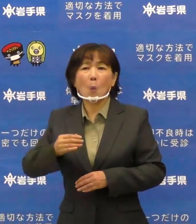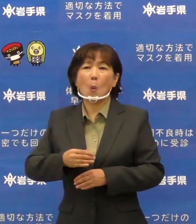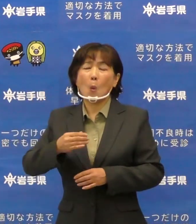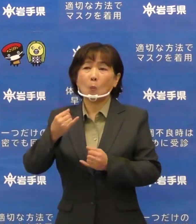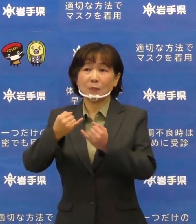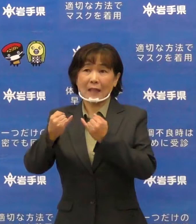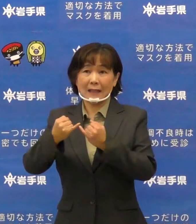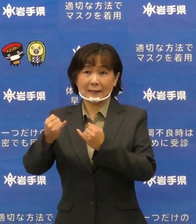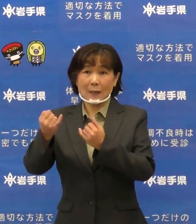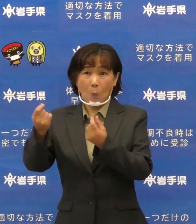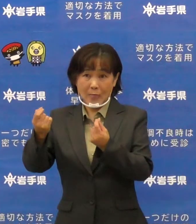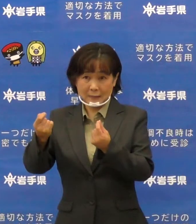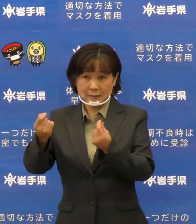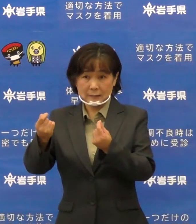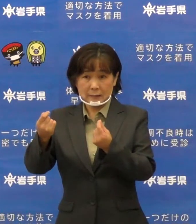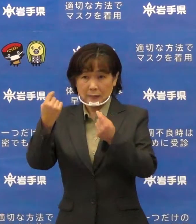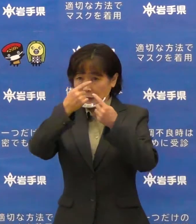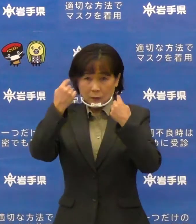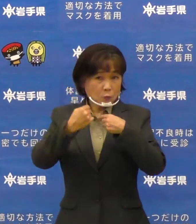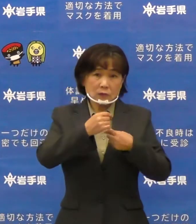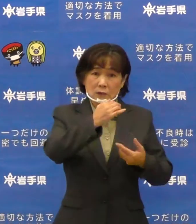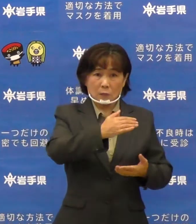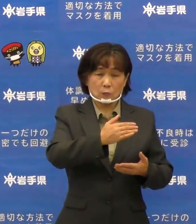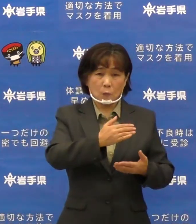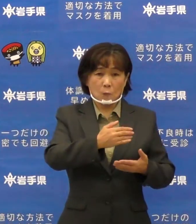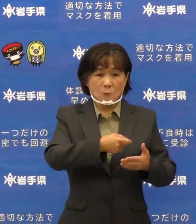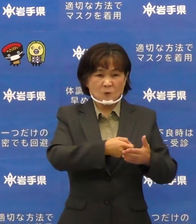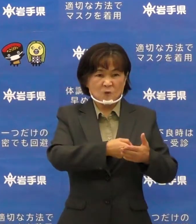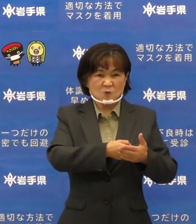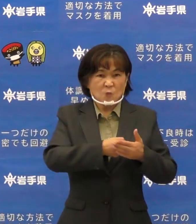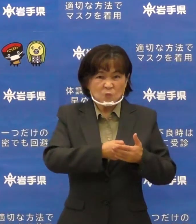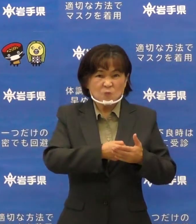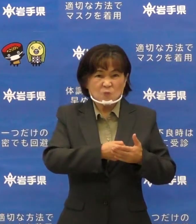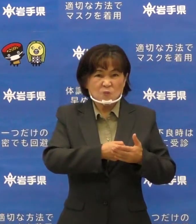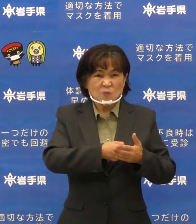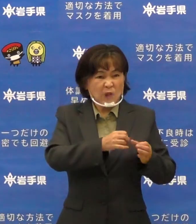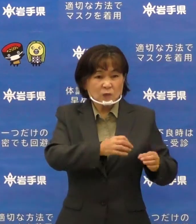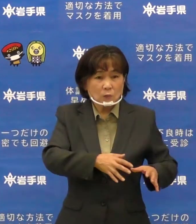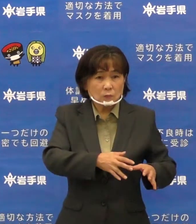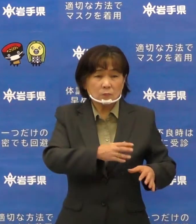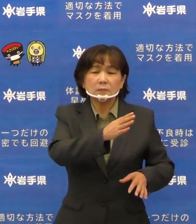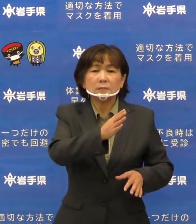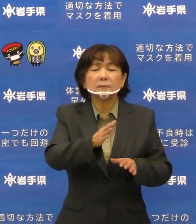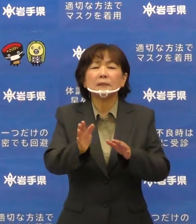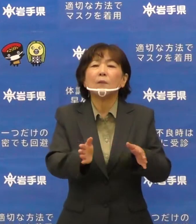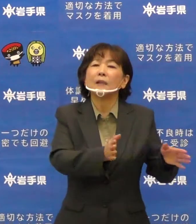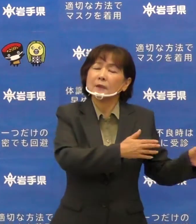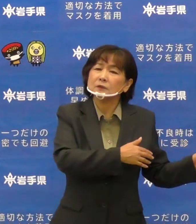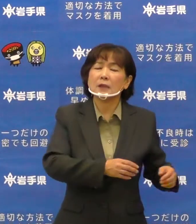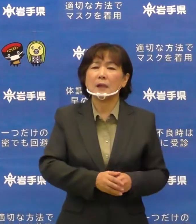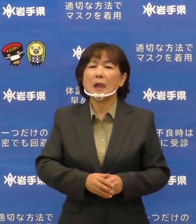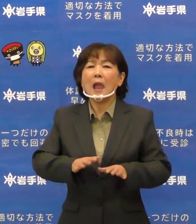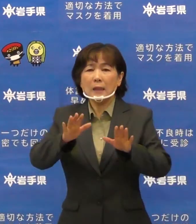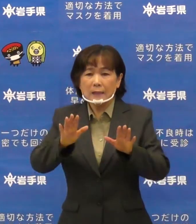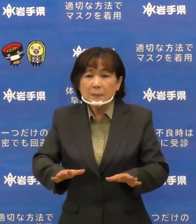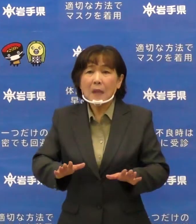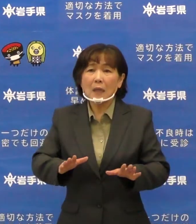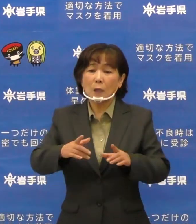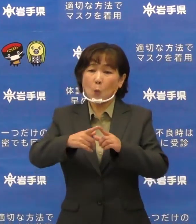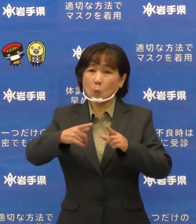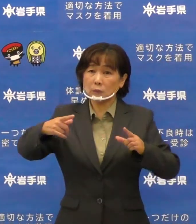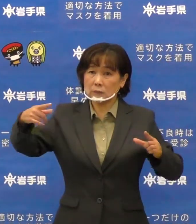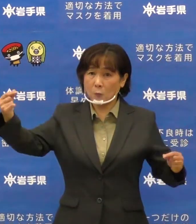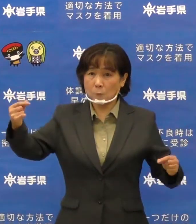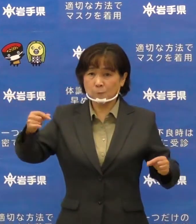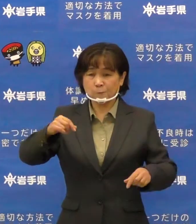ベートな次元で損得とか考えるんじゃなくて、今の日本どうすべきかとか日本の政治はどうあ